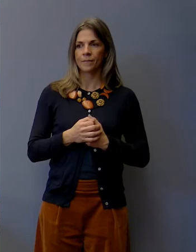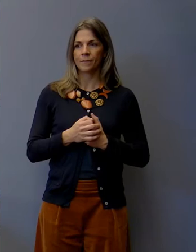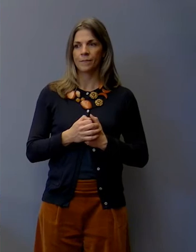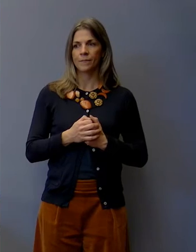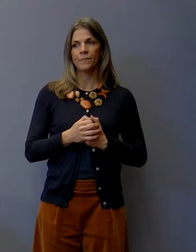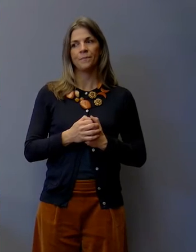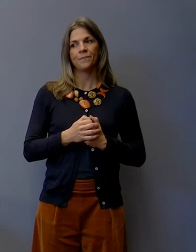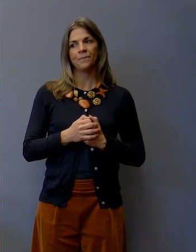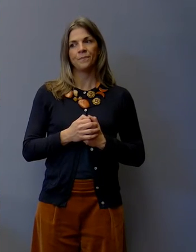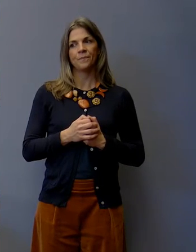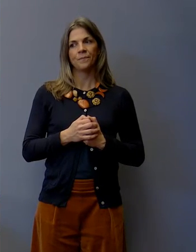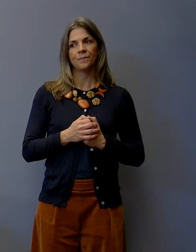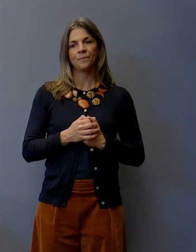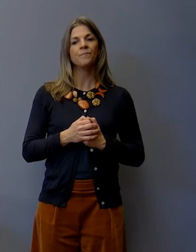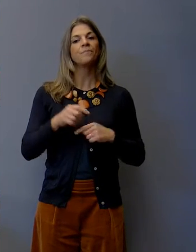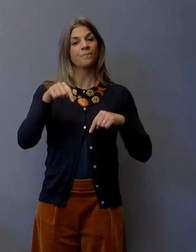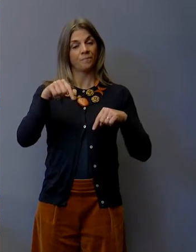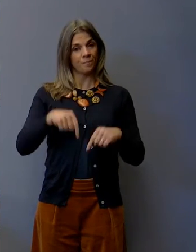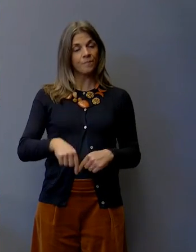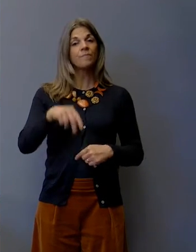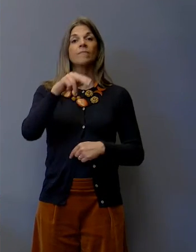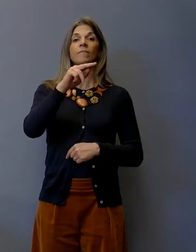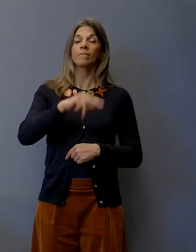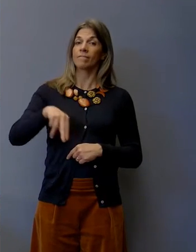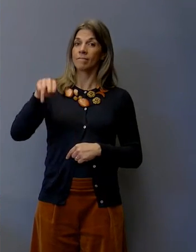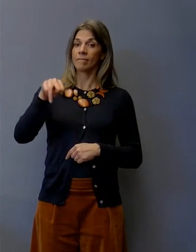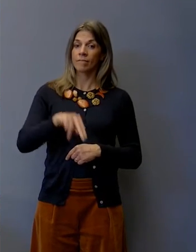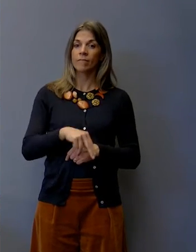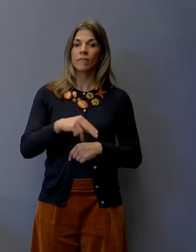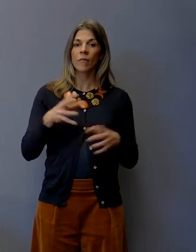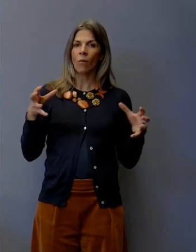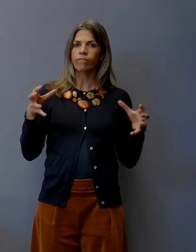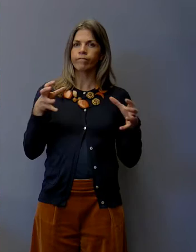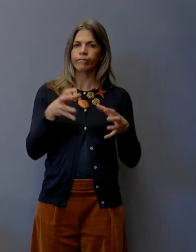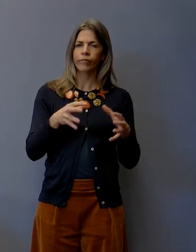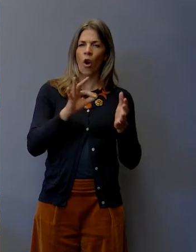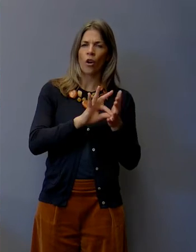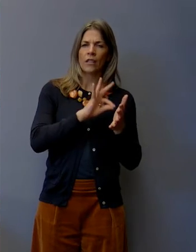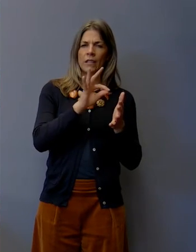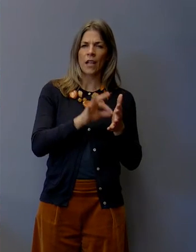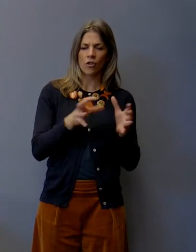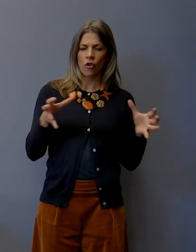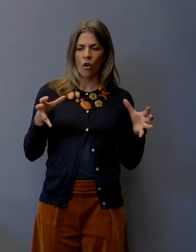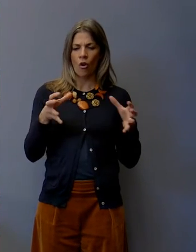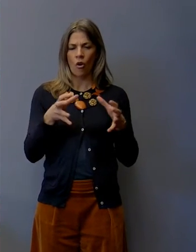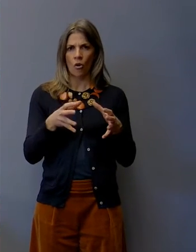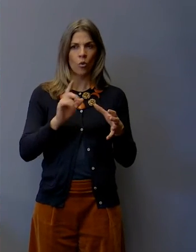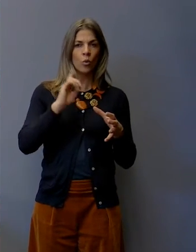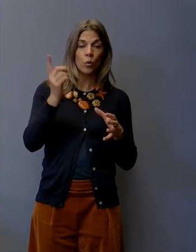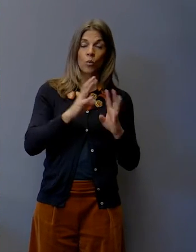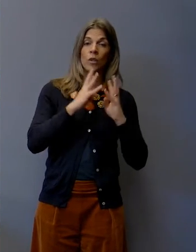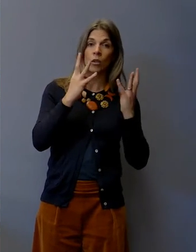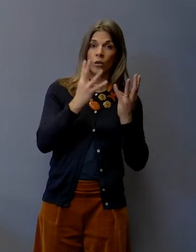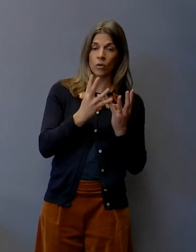allora pongo in votazione ora un blocco di ordini del giorno tutti con parere favorevole della giunta